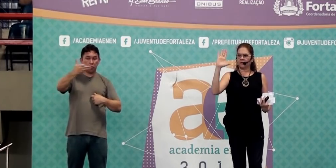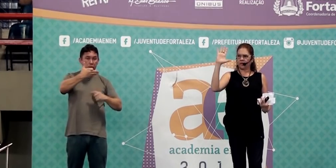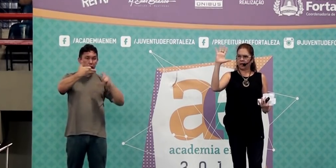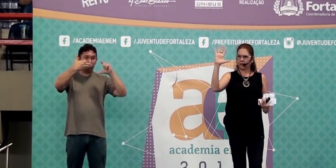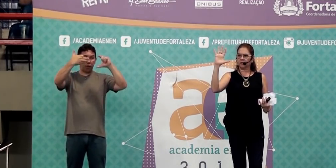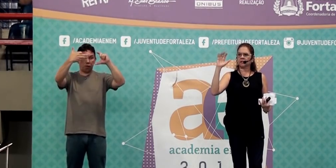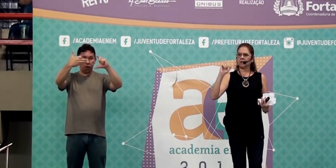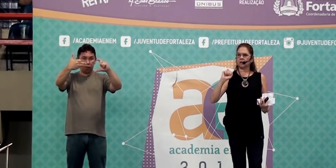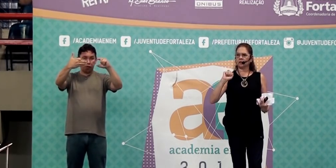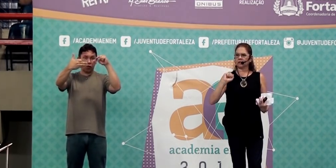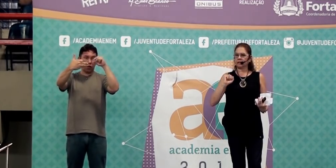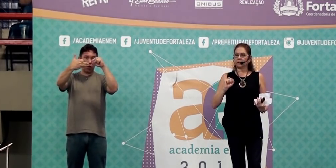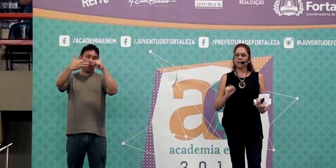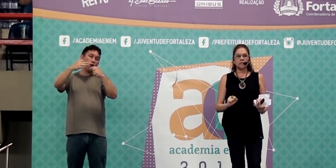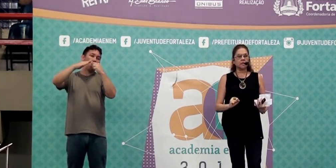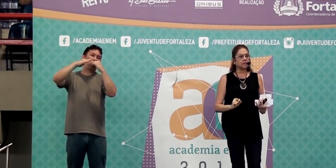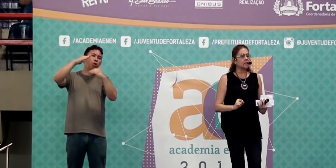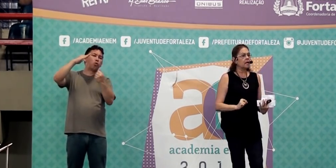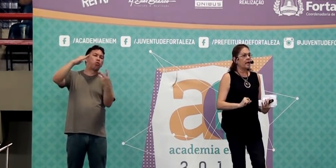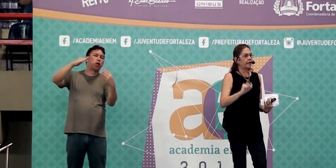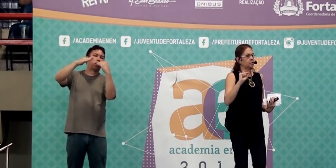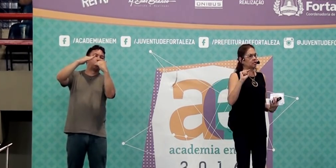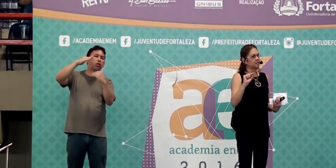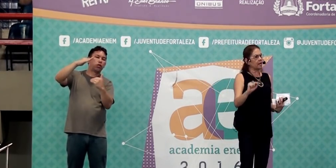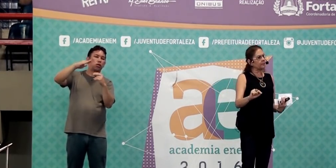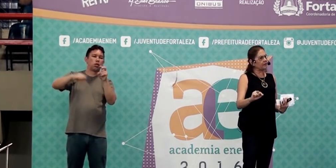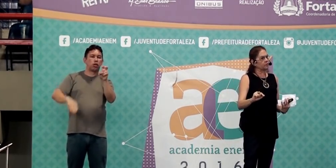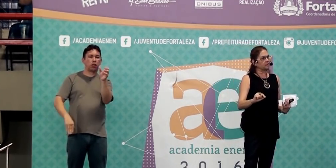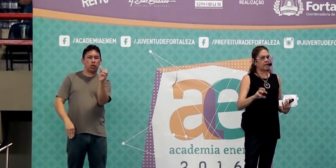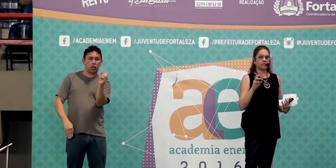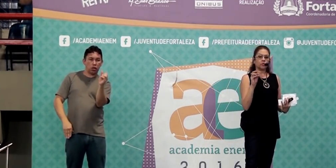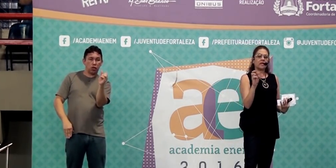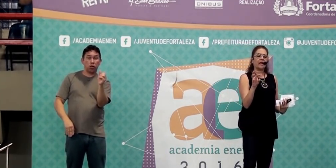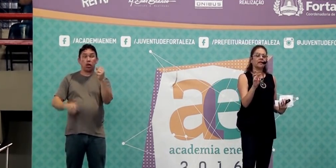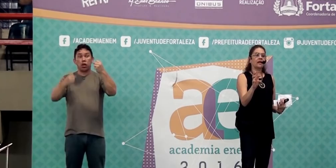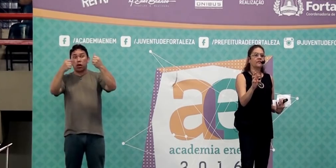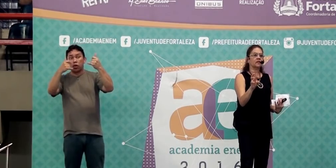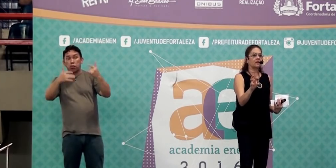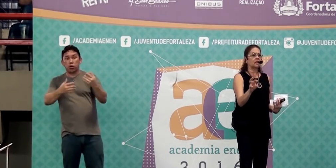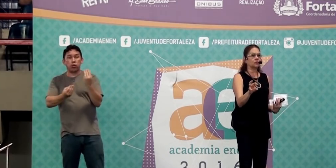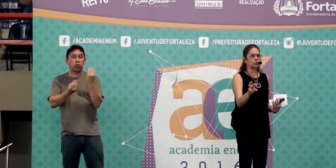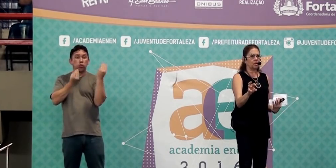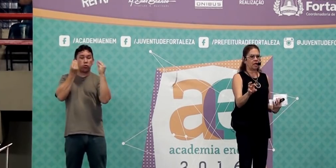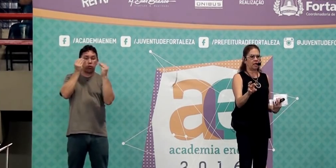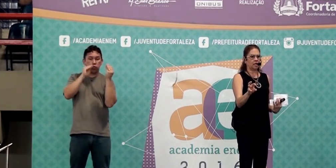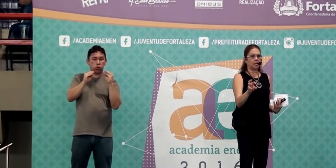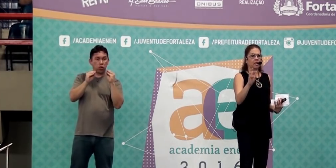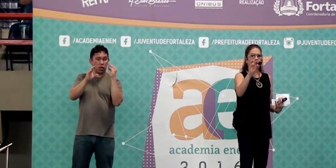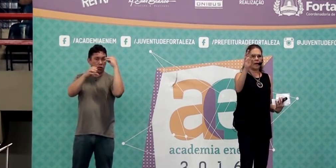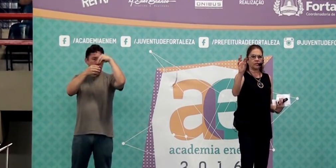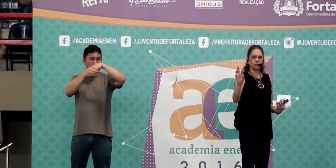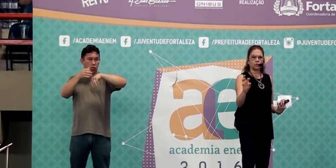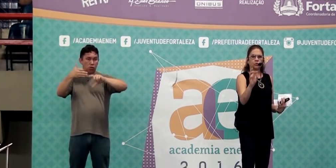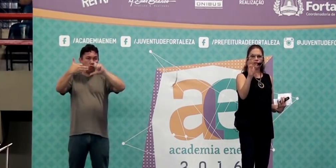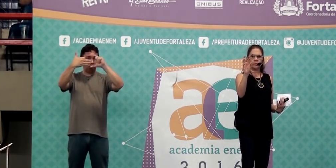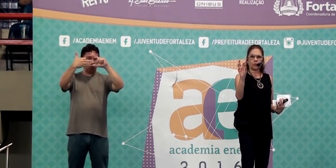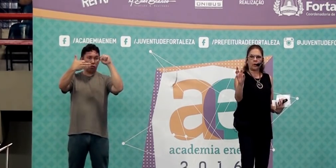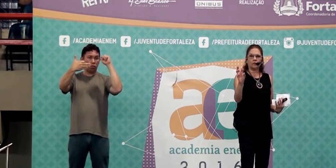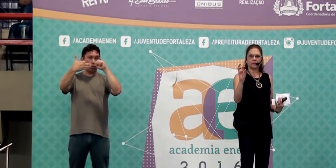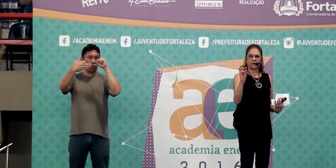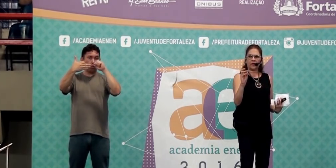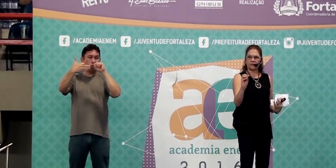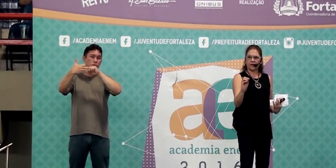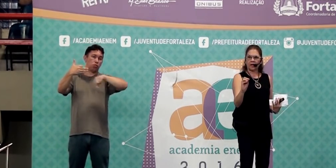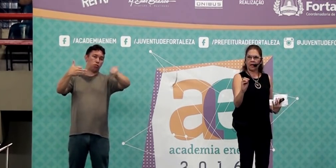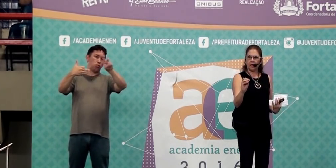parágrafo, que deve ficar entre 5 ou 6 linhas. Era dizer para vocês o que é que deve ter dentro dele, que é o assunto sobre o